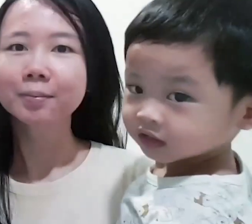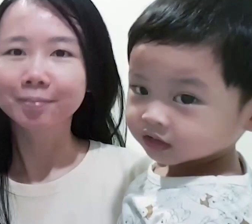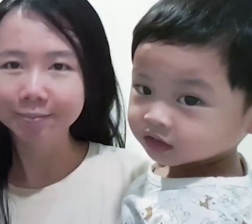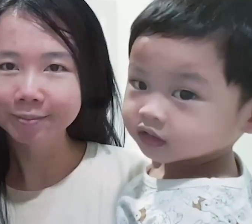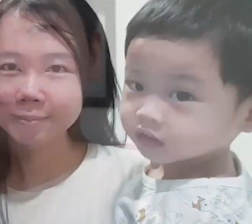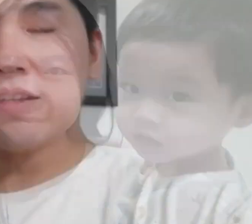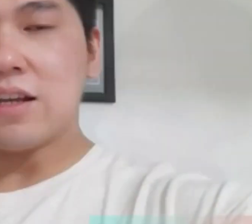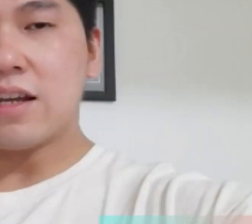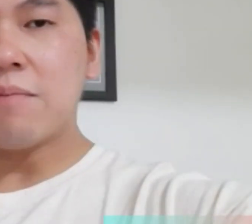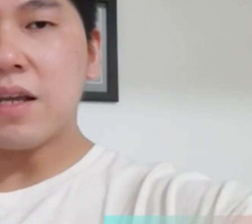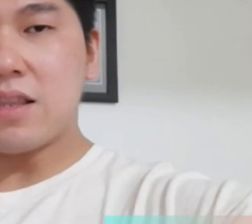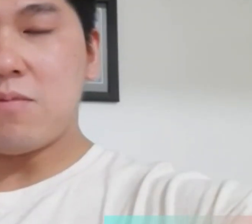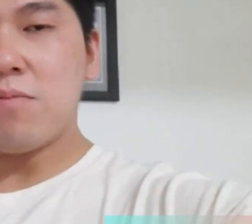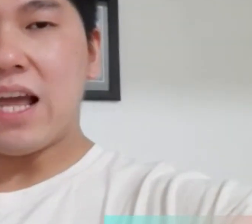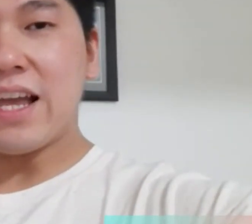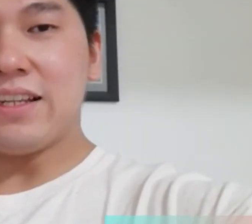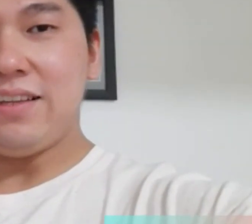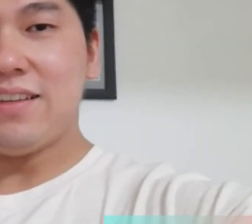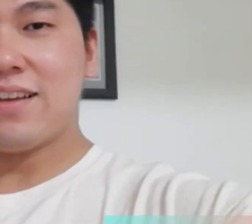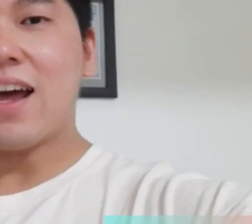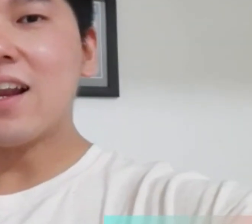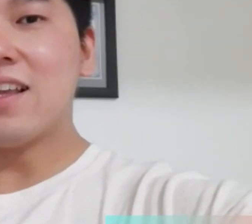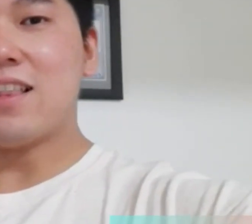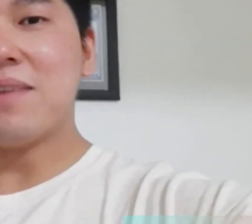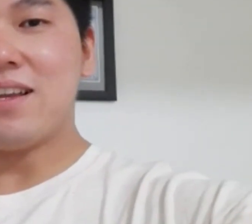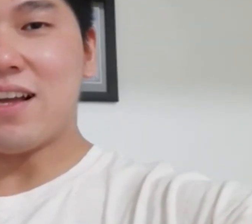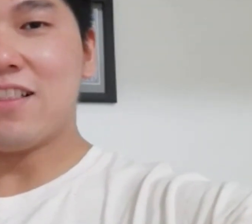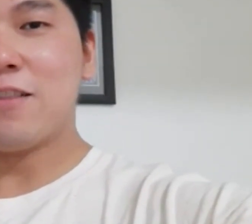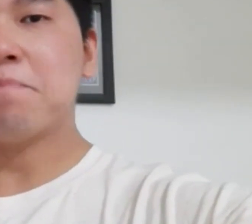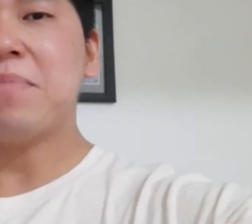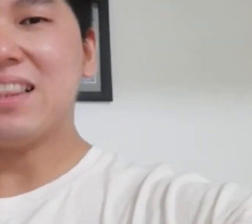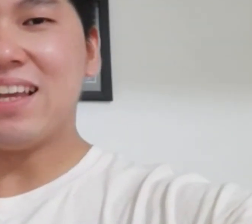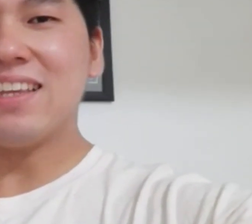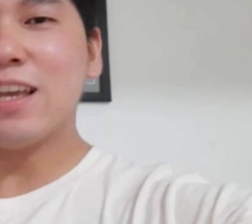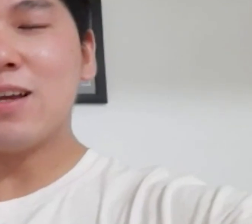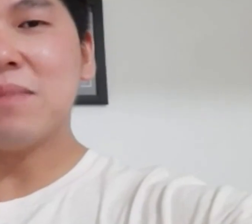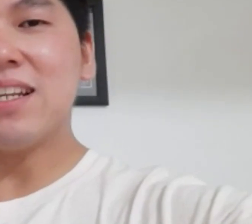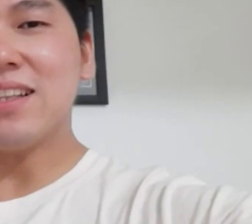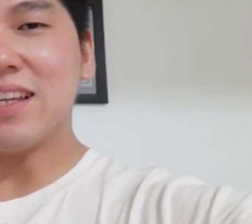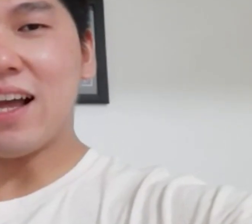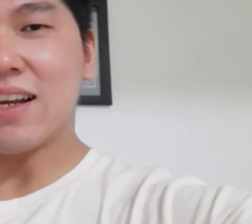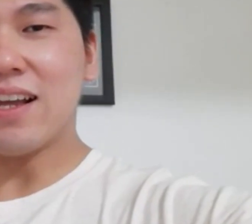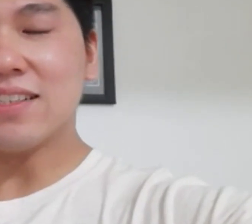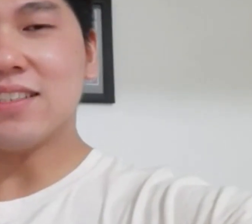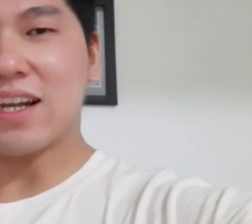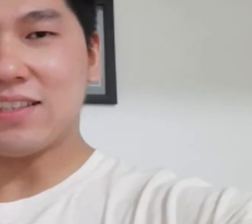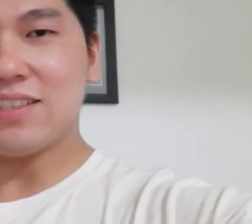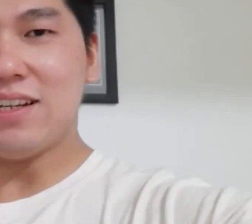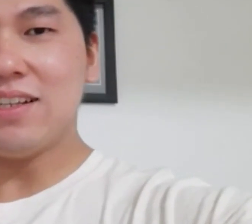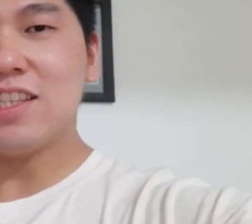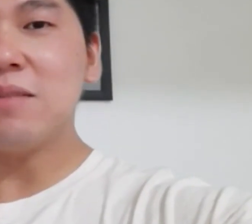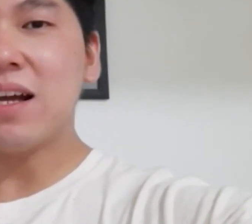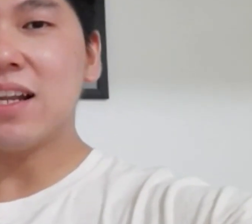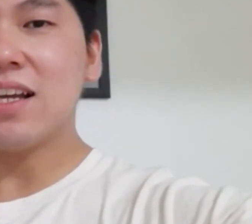Tuhan. God bless you. Kenapa kita mau melayani? Karena kita melihat pentingnya mendidik anak sejak